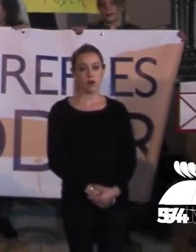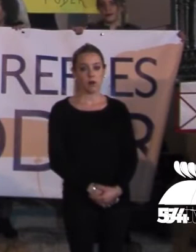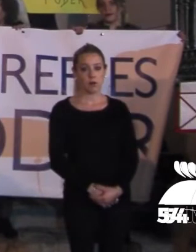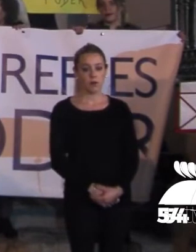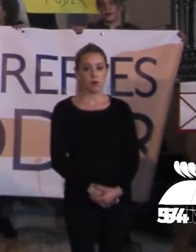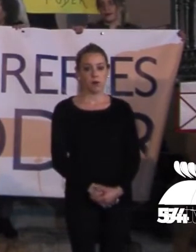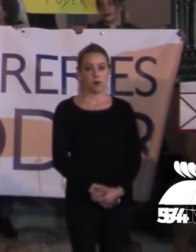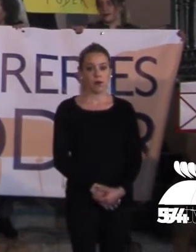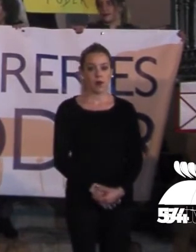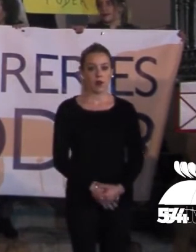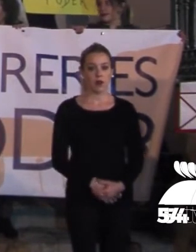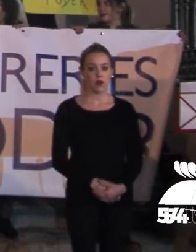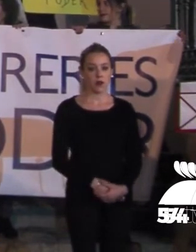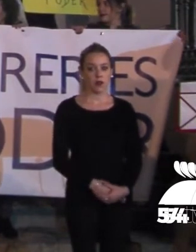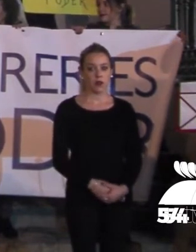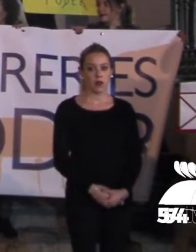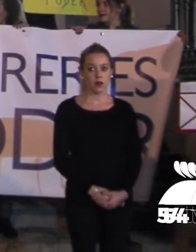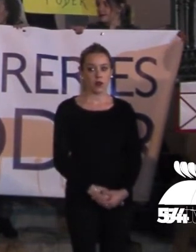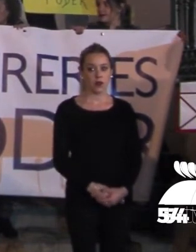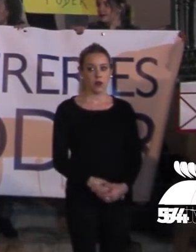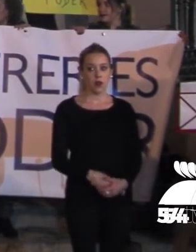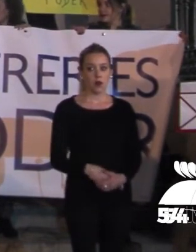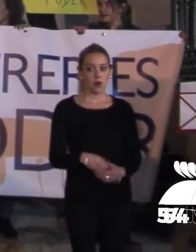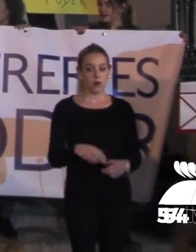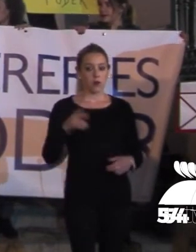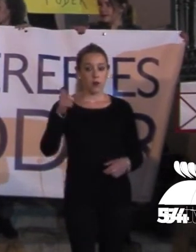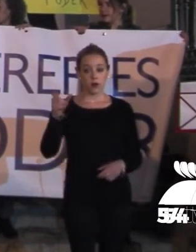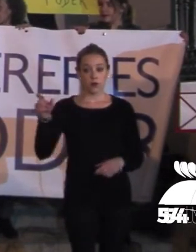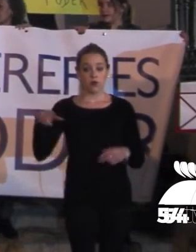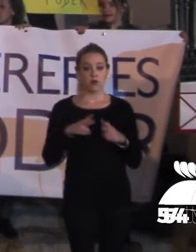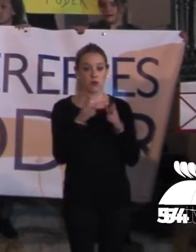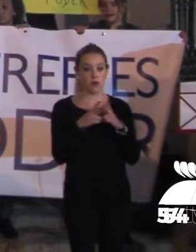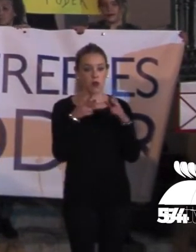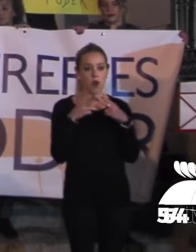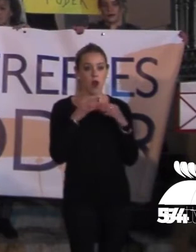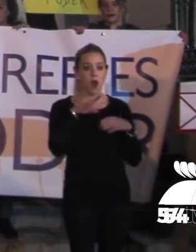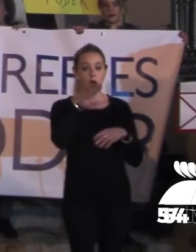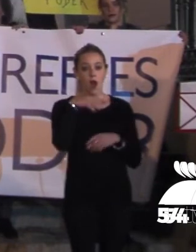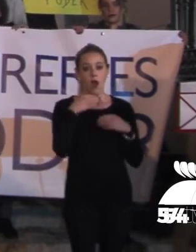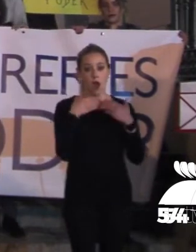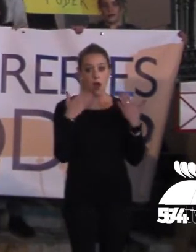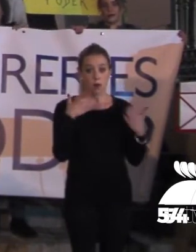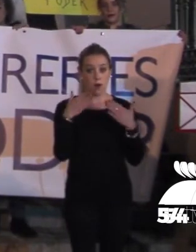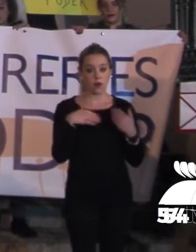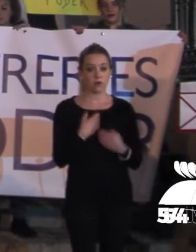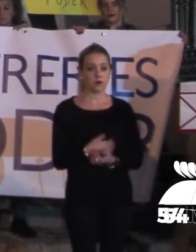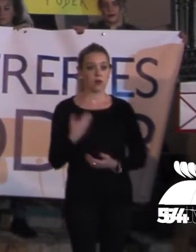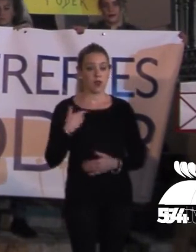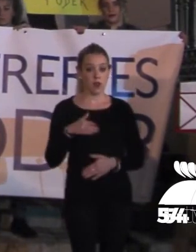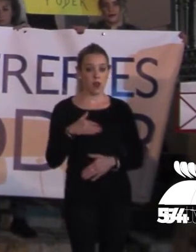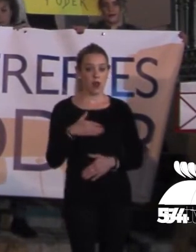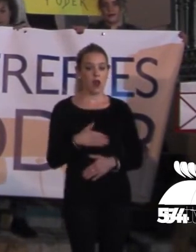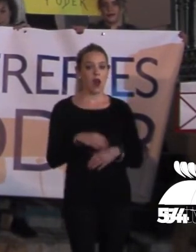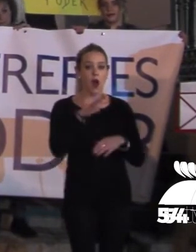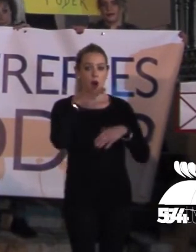ha negado argumentando que tenemos prevista una manifestación y que mientras eso sea así no se sienta con nosotros pues bien que sepa el consejero continua